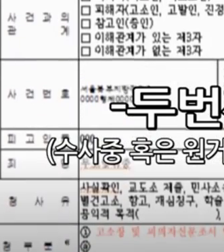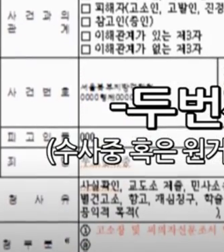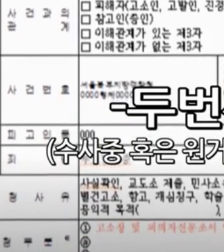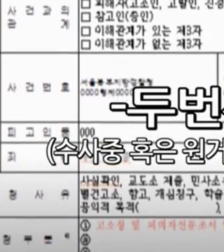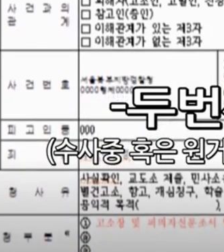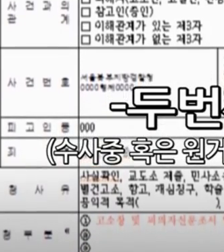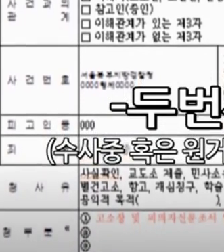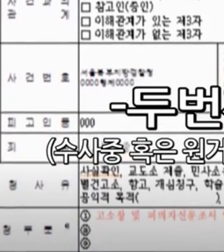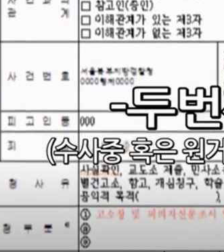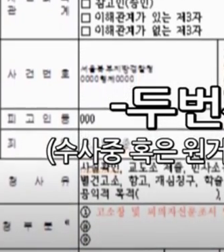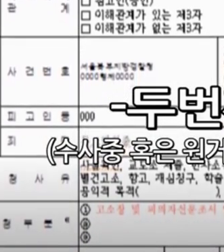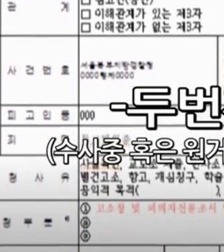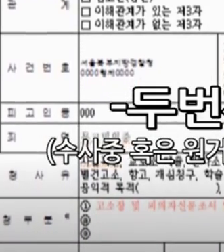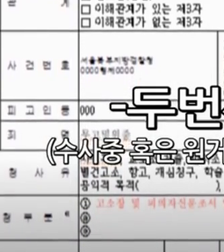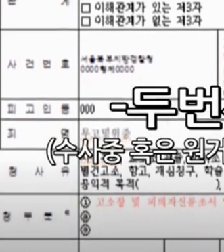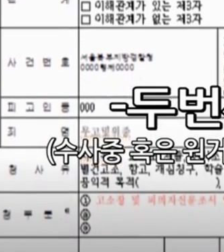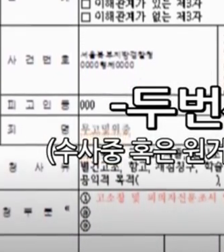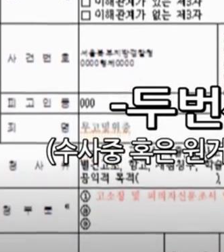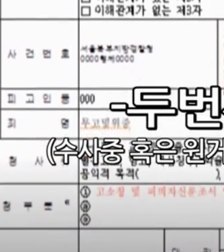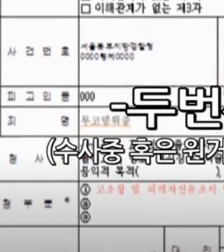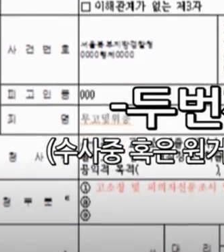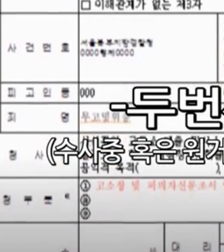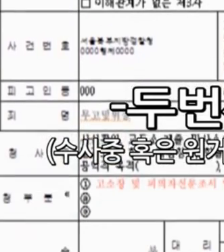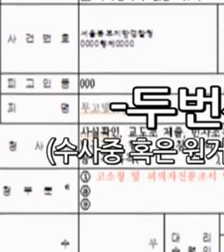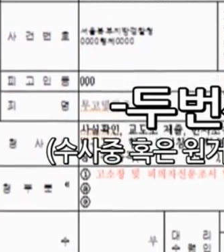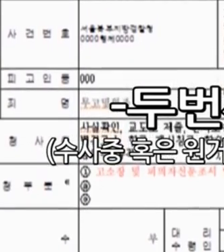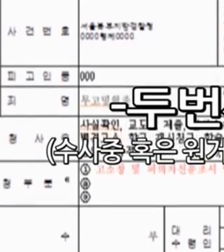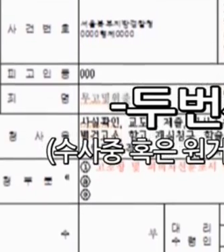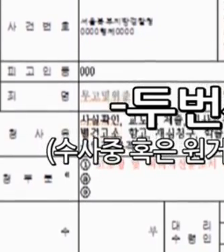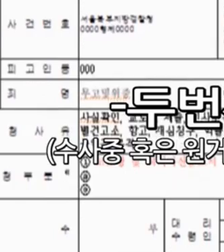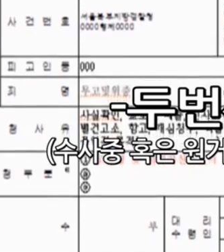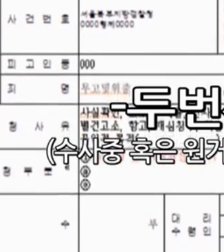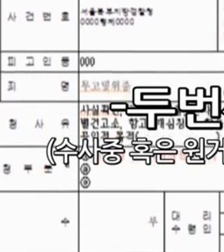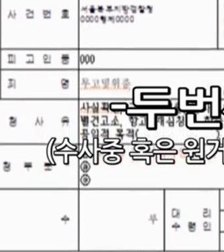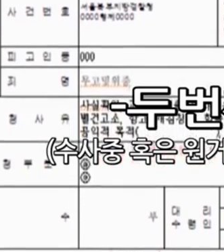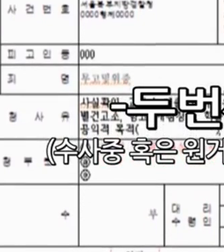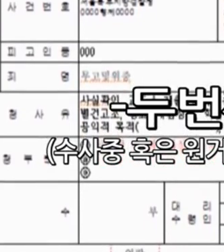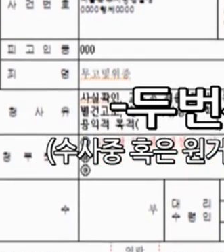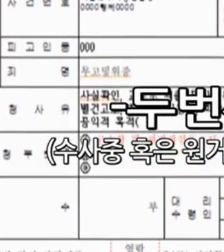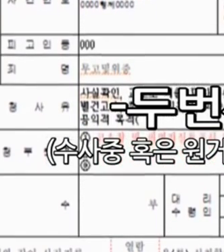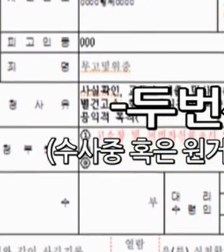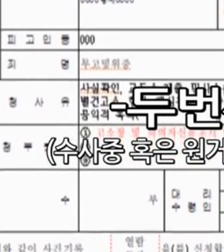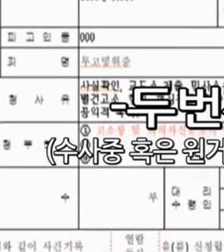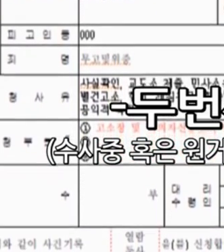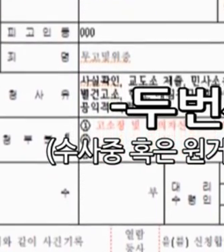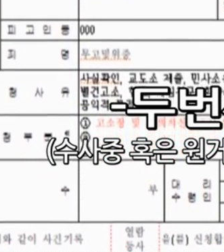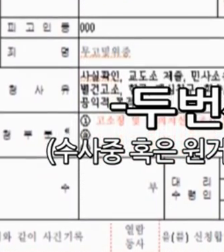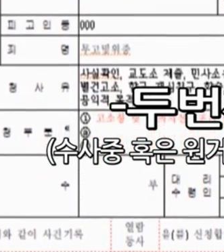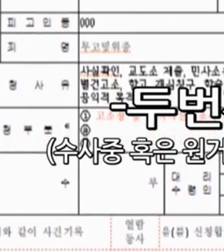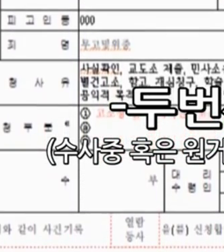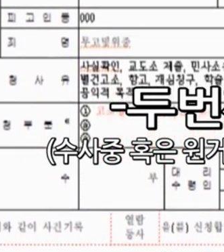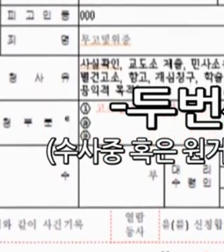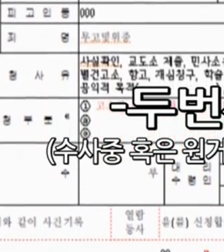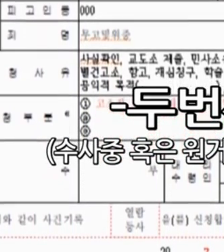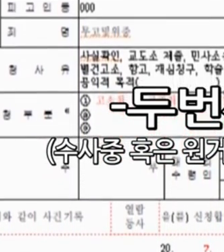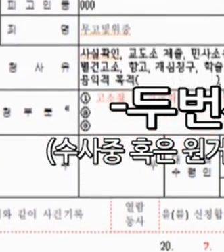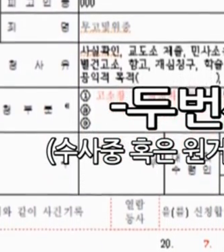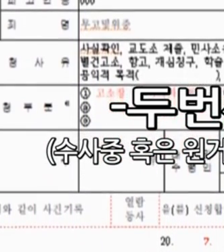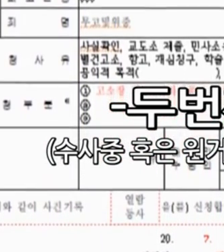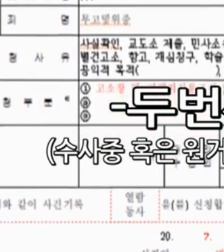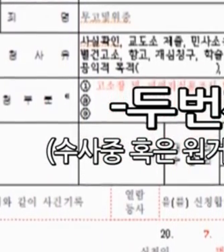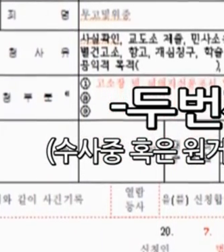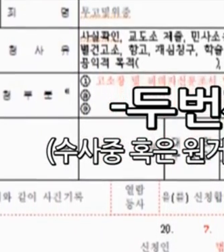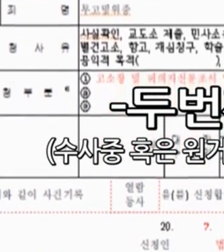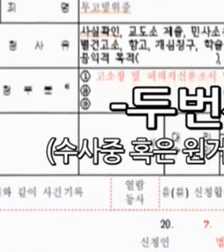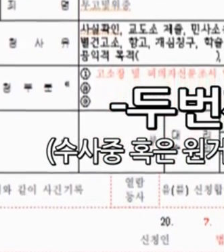들어가면 순번 뽑는 기계가 있는데 기계에 열람 복사를 터치하시면 순번 적힌 종이가 나옵니다. 접수 전에